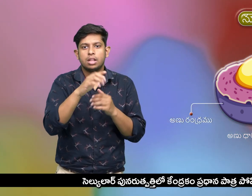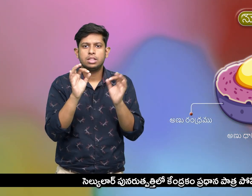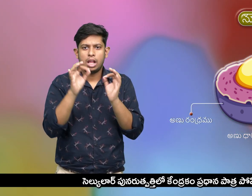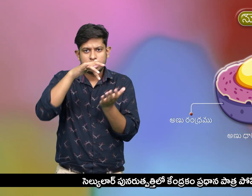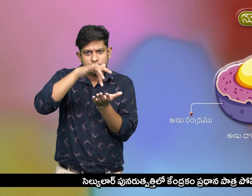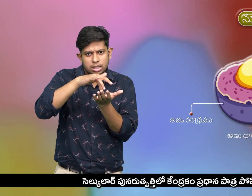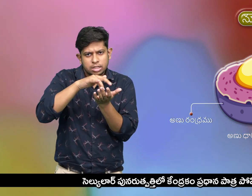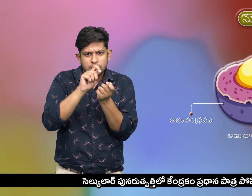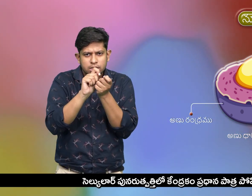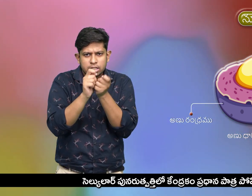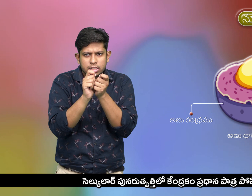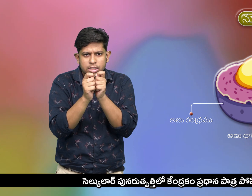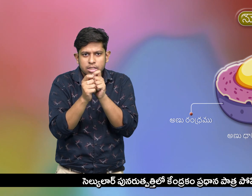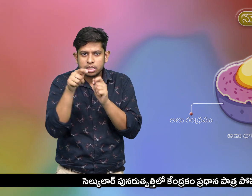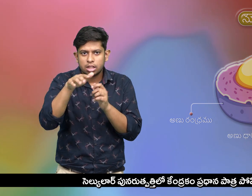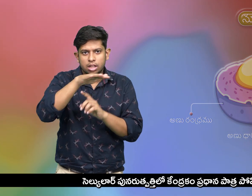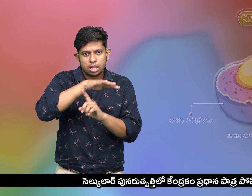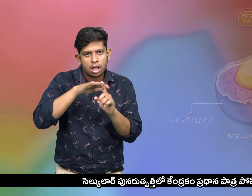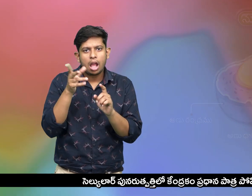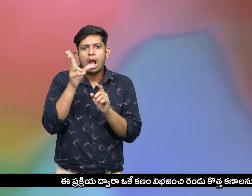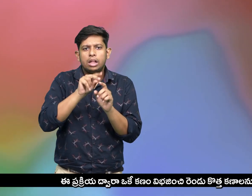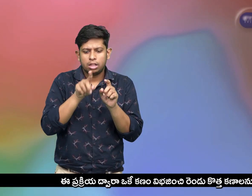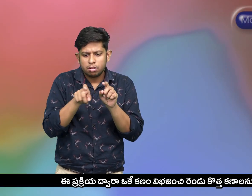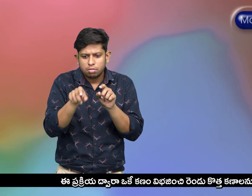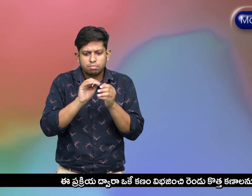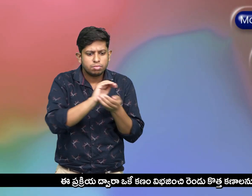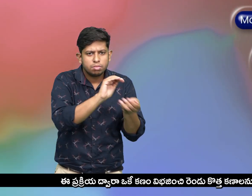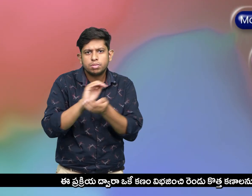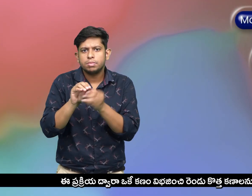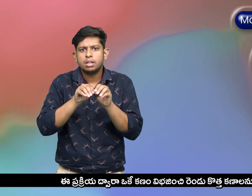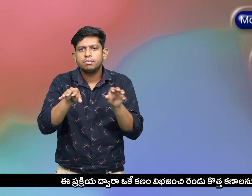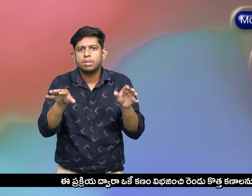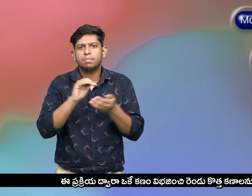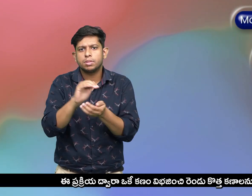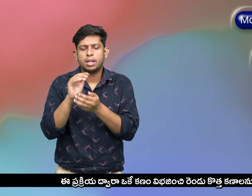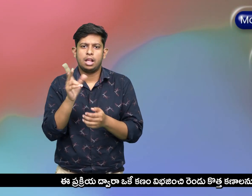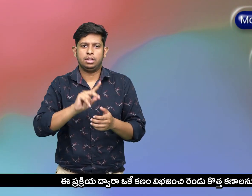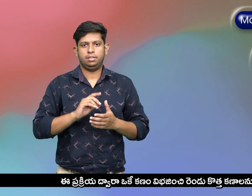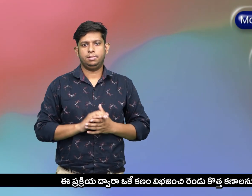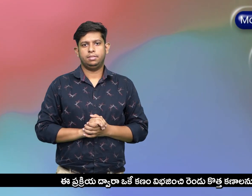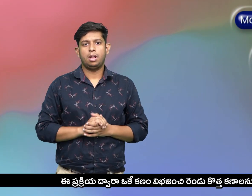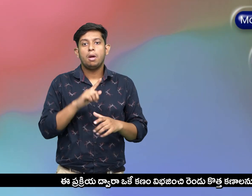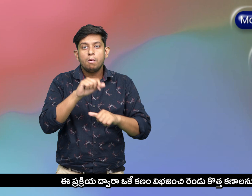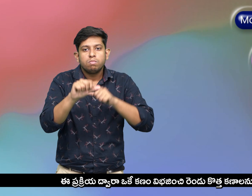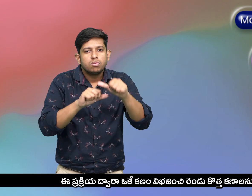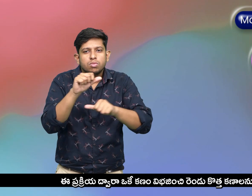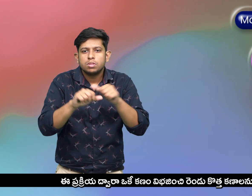ప్రధాన పాత్ర పోషిస్తుంది. ఈ ప్రక్రియ ద్వారా ఒకే కణం విభజించి రెండు కొత్త